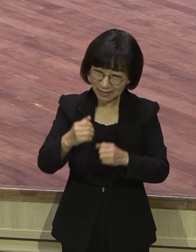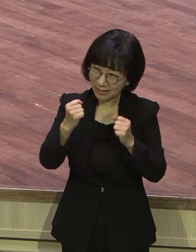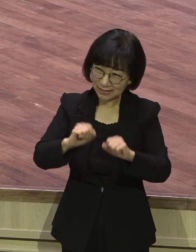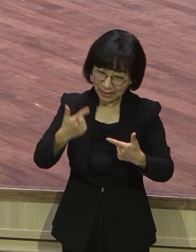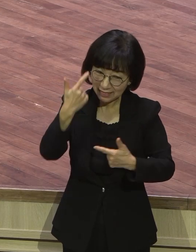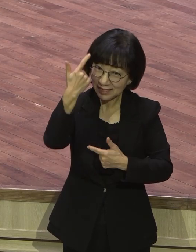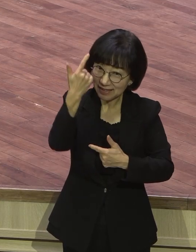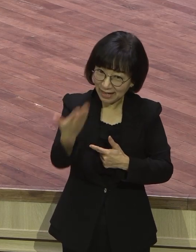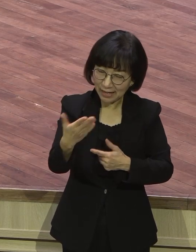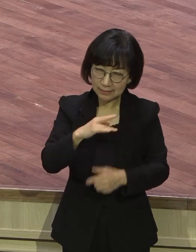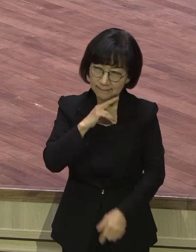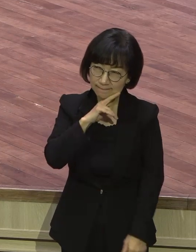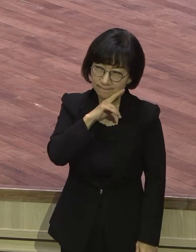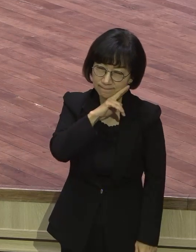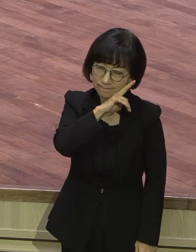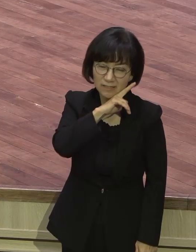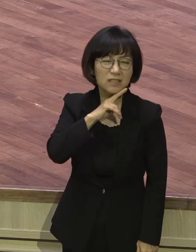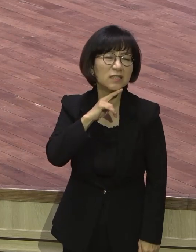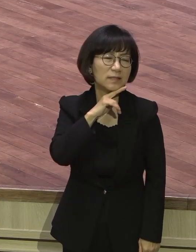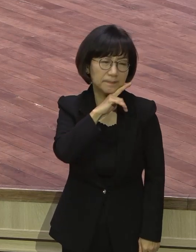이런 의심이